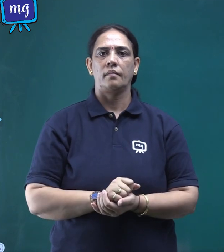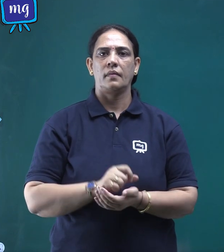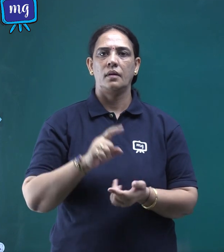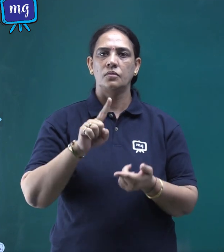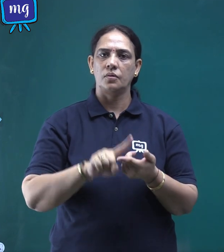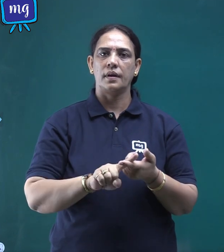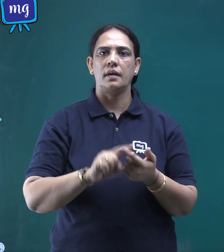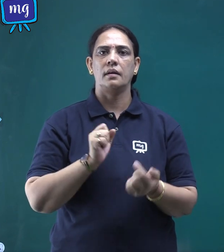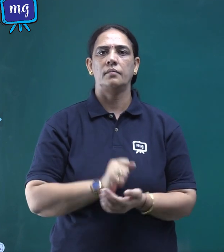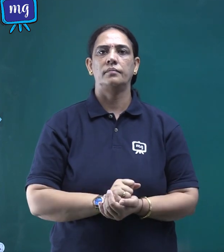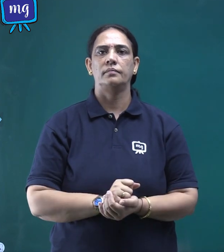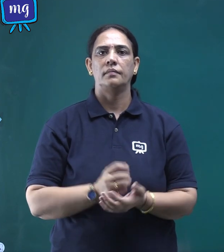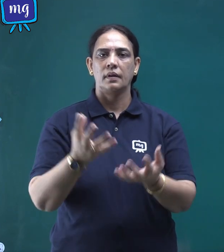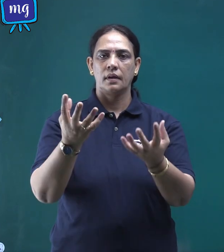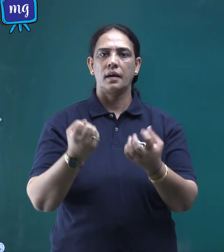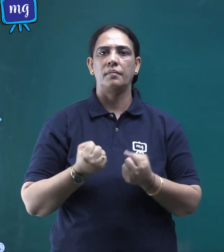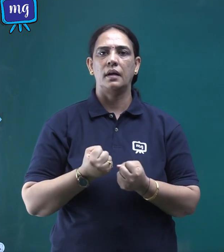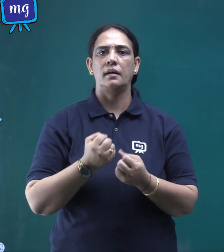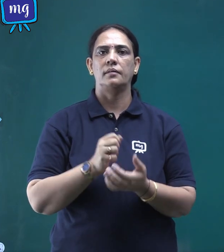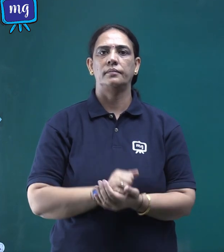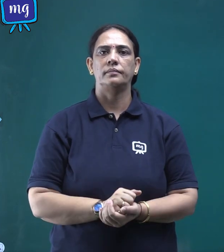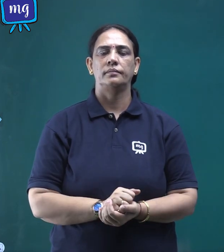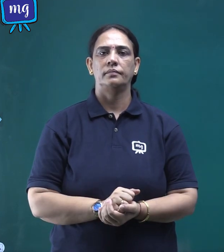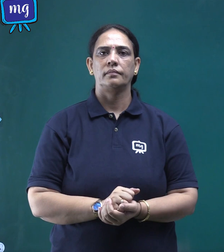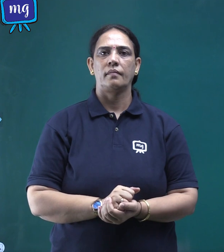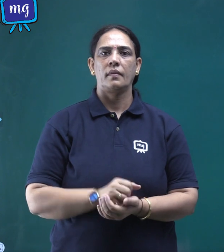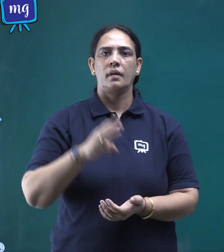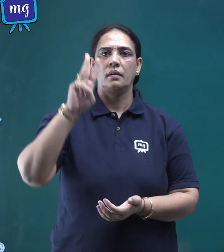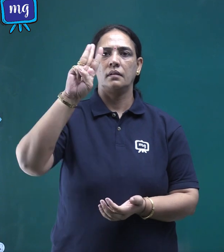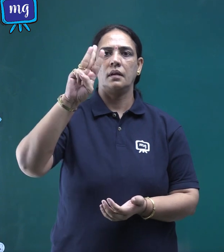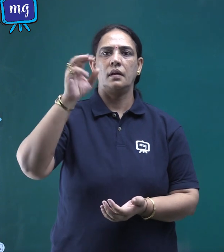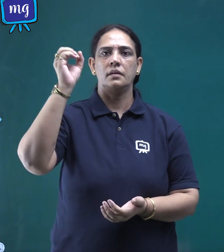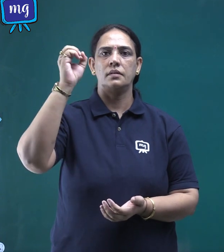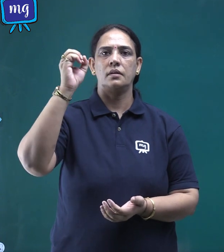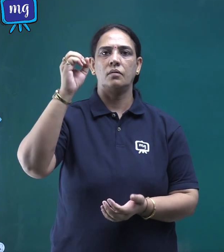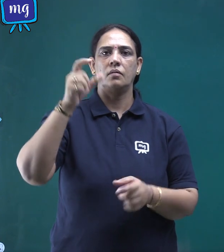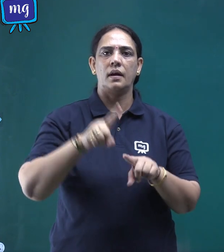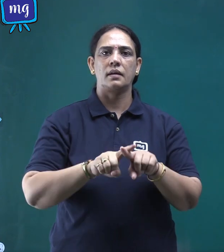जोड़ेंगे क्या मिला, 30x